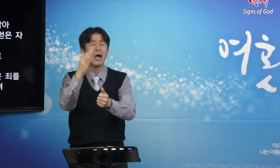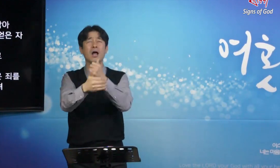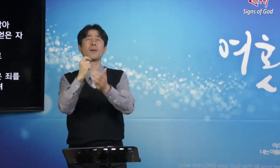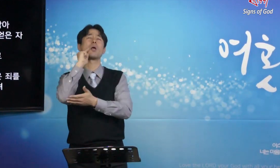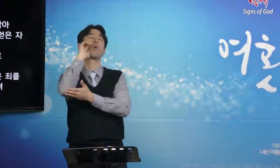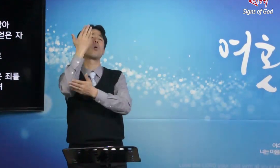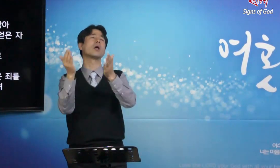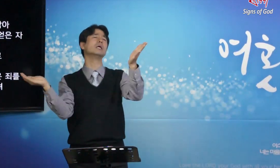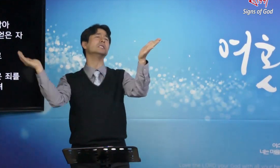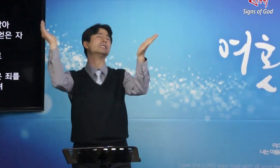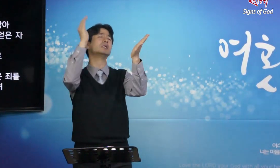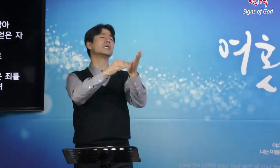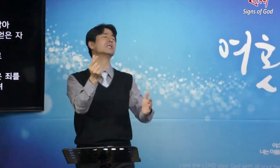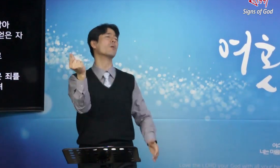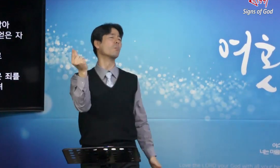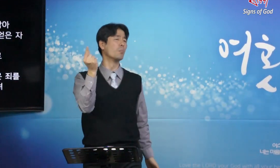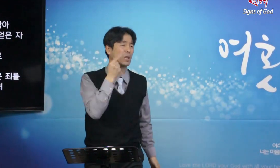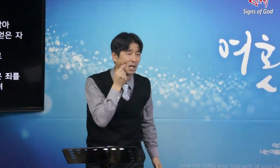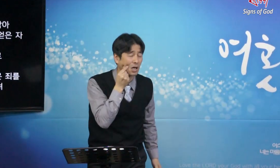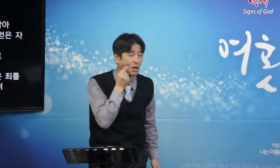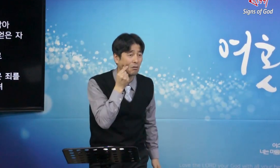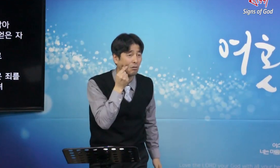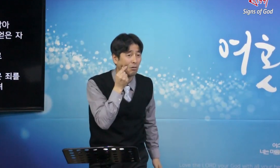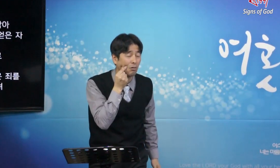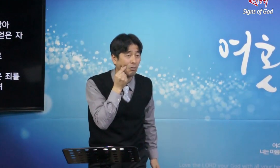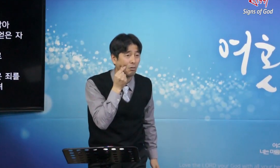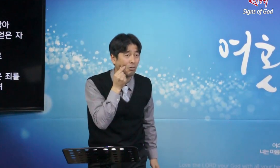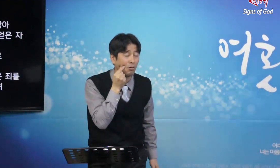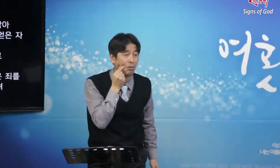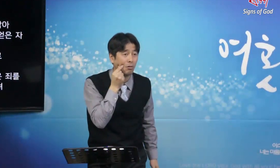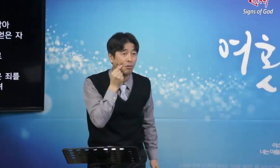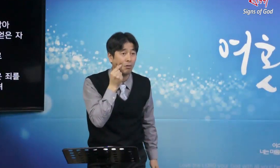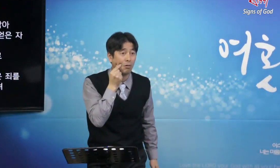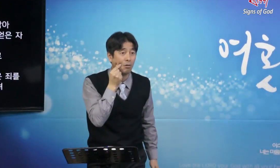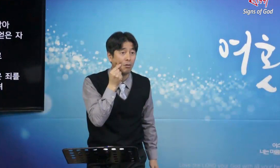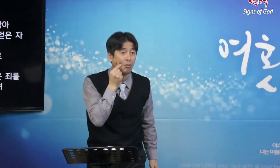모든 사람이 죄를 범하였음에 하나님의 영광에 이르지 못하더니